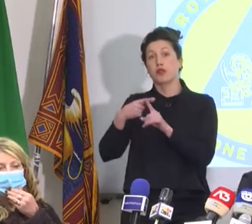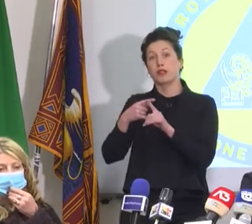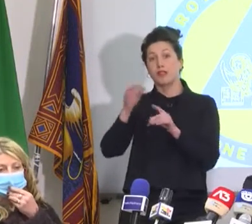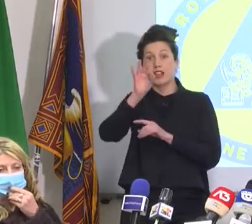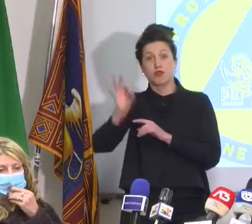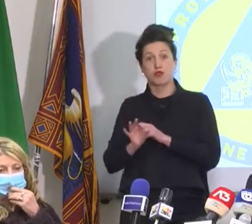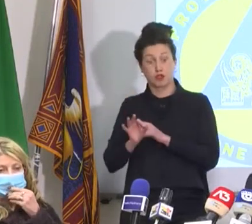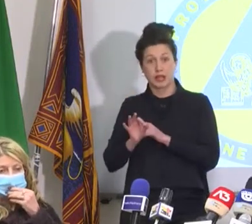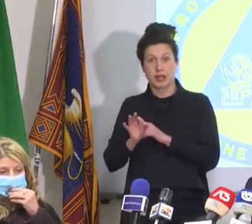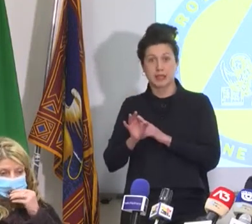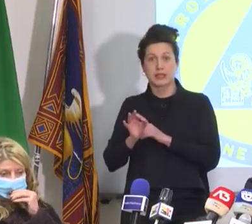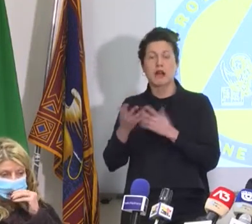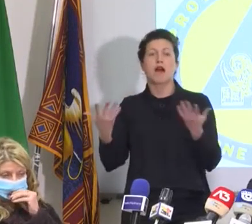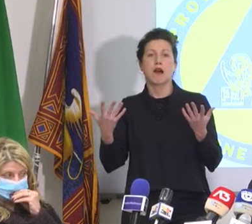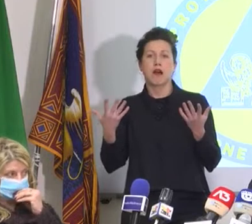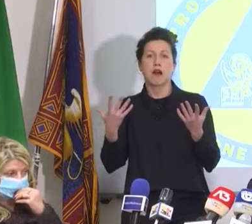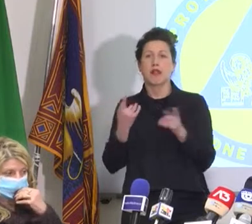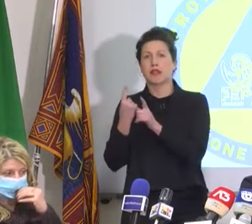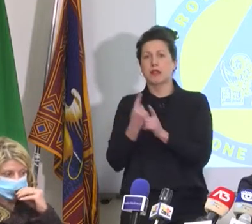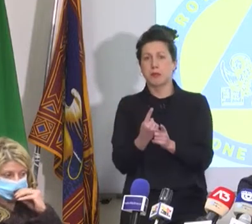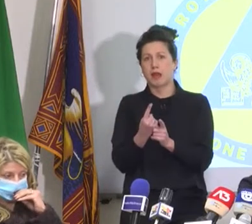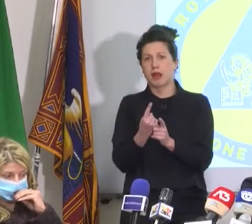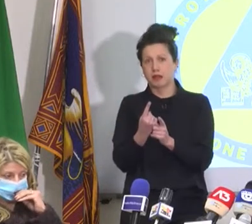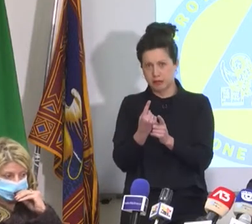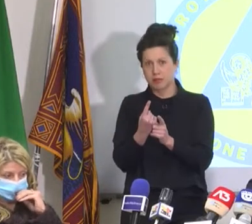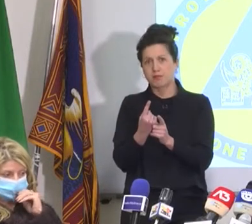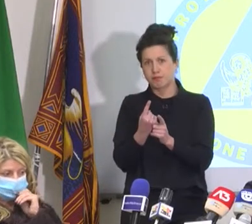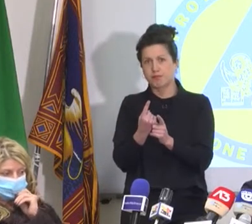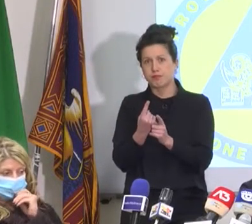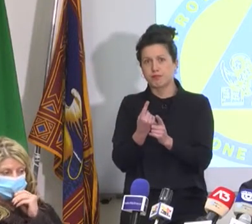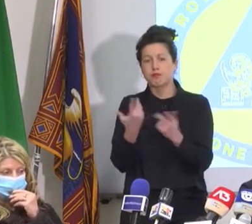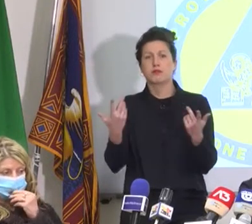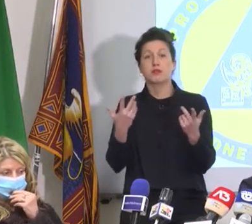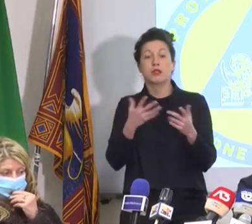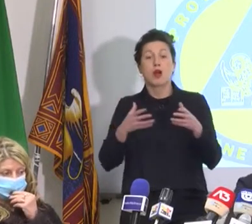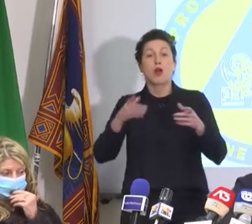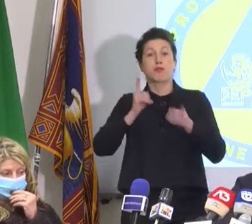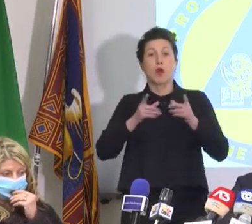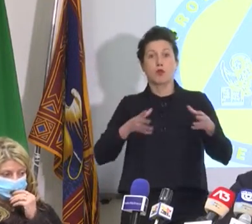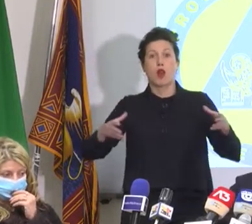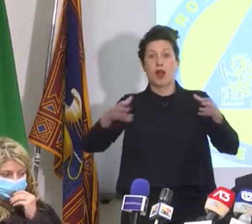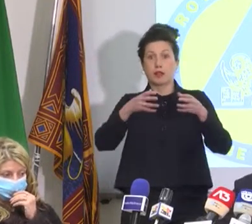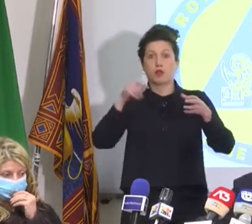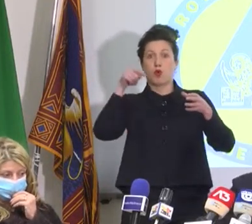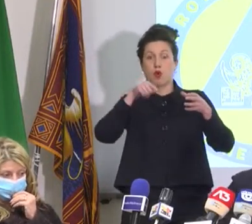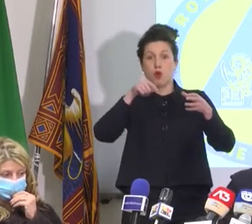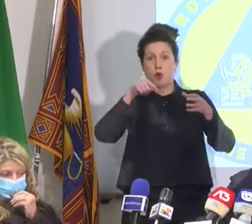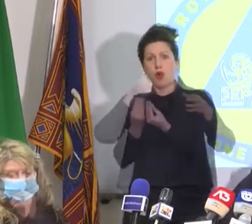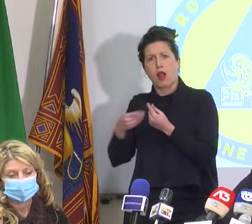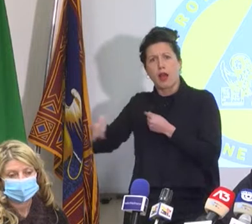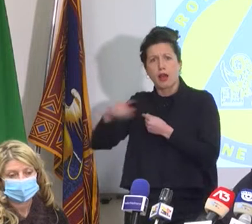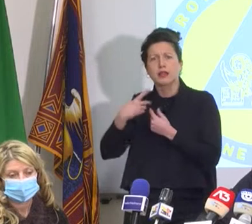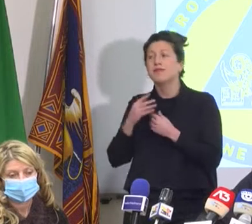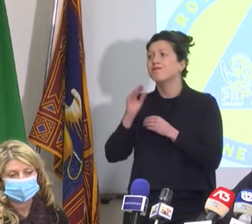una percentuale dei tamponi sulla popolazione su quel campione di popolazione a quel punto puoi mettere in linea le incidenze